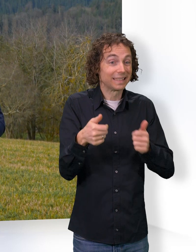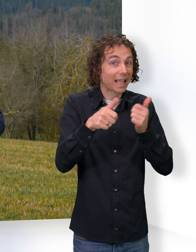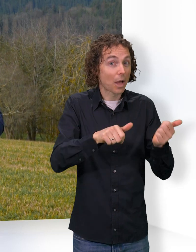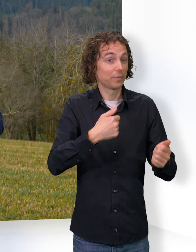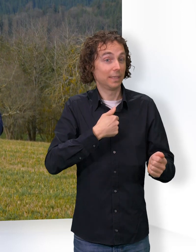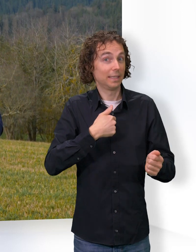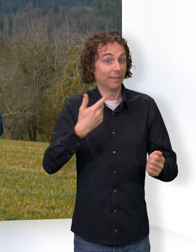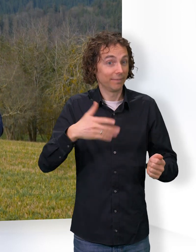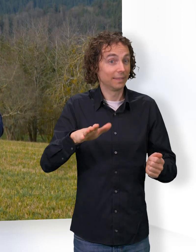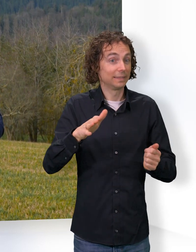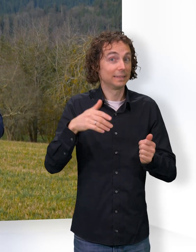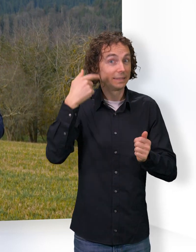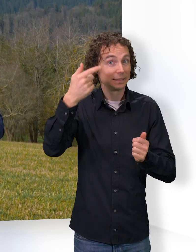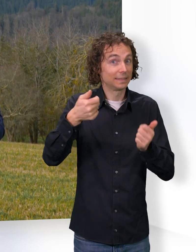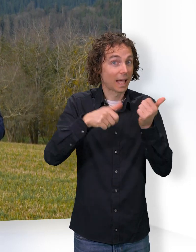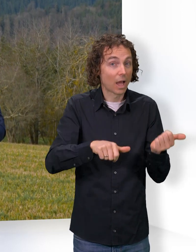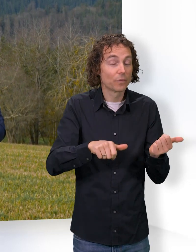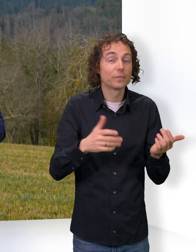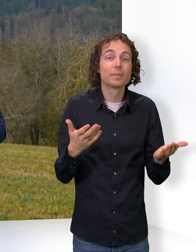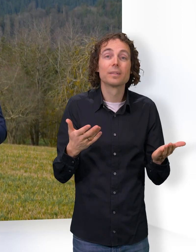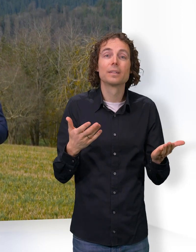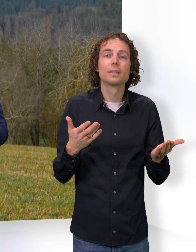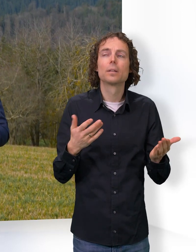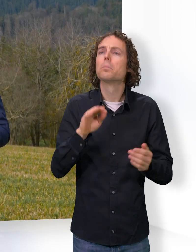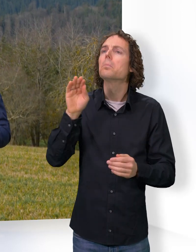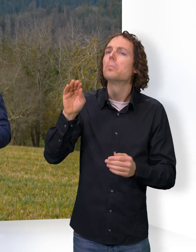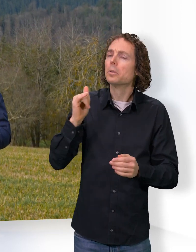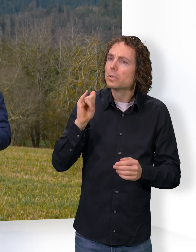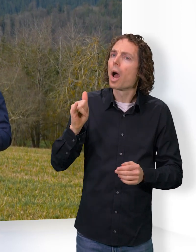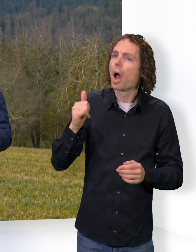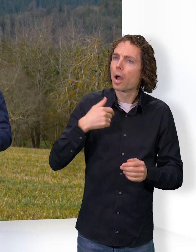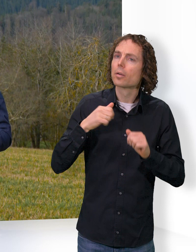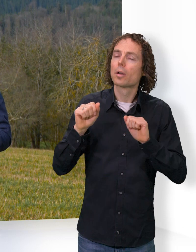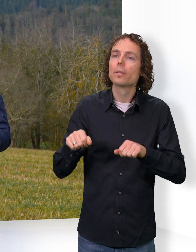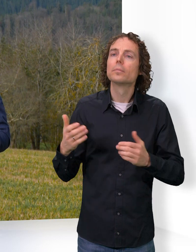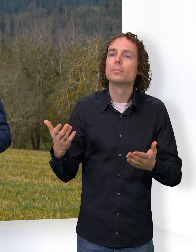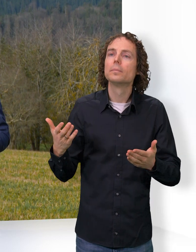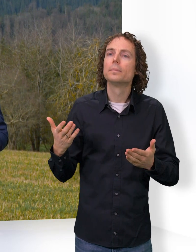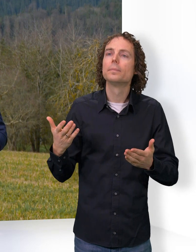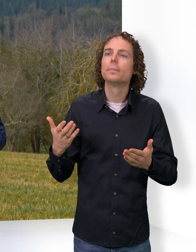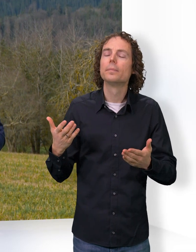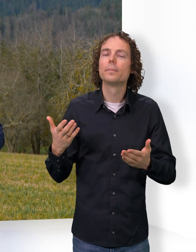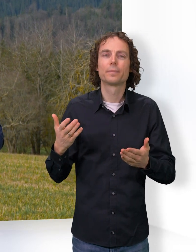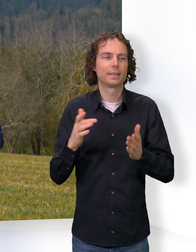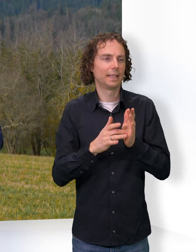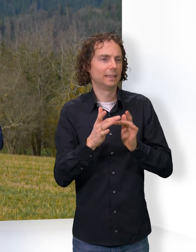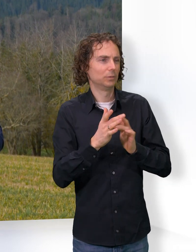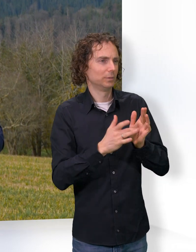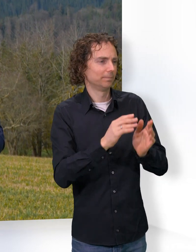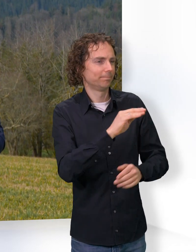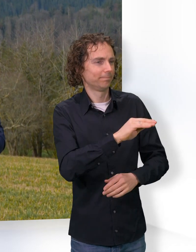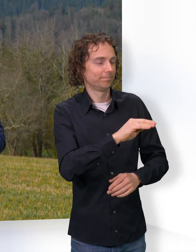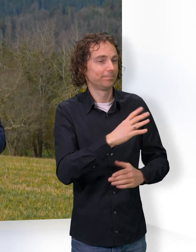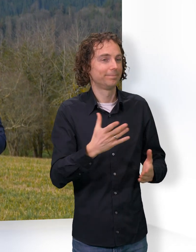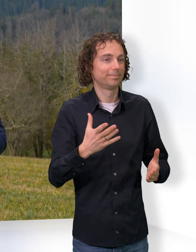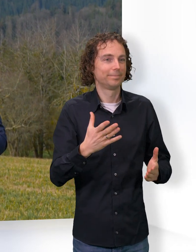ich getauft werde? Sie sprachen zu ihm: Ja, das können wir. Jesus aber sprach zu